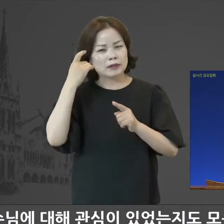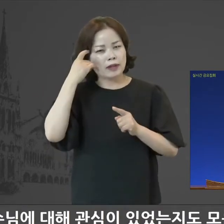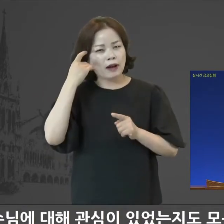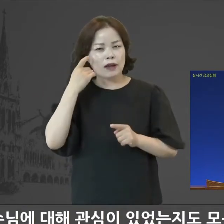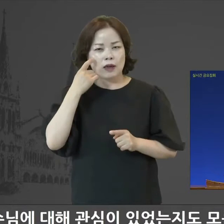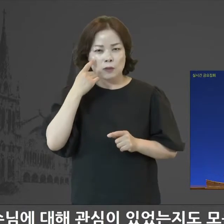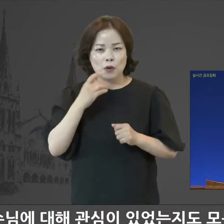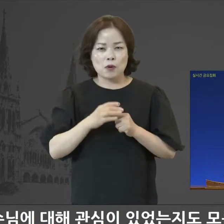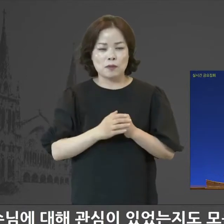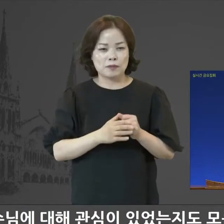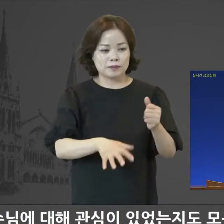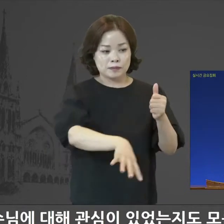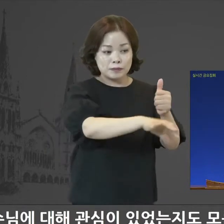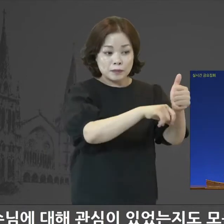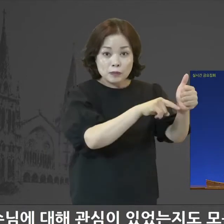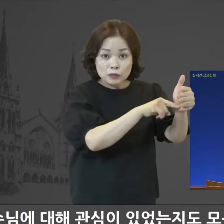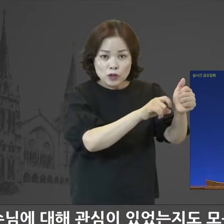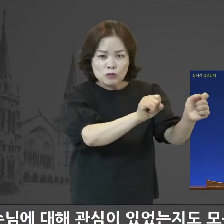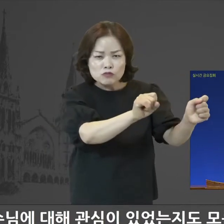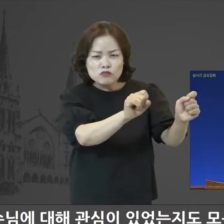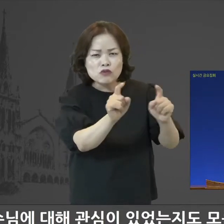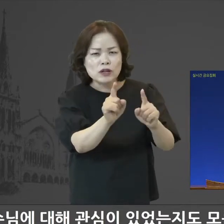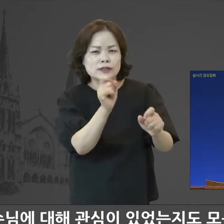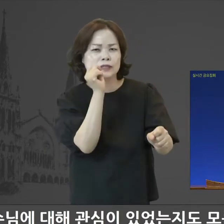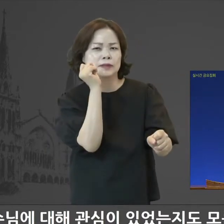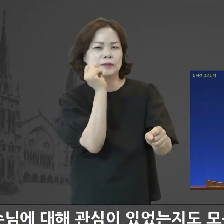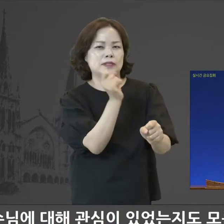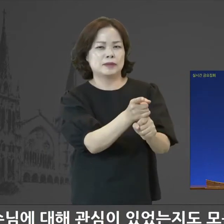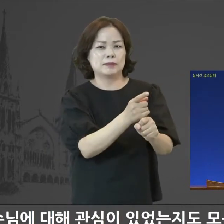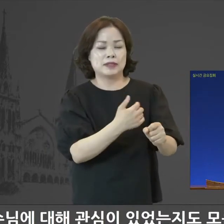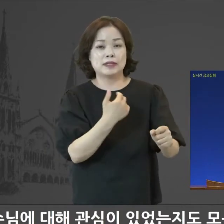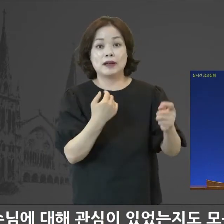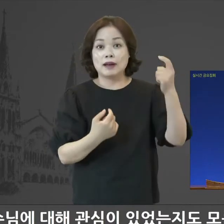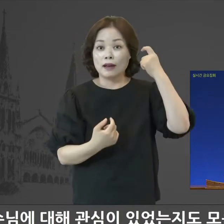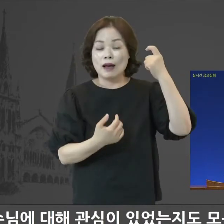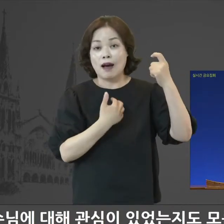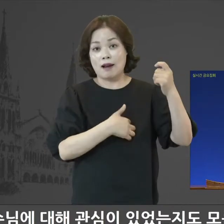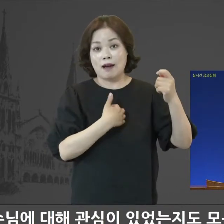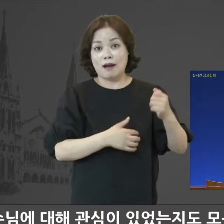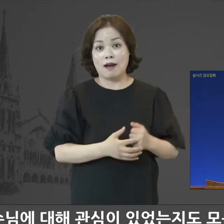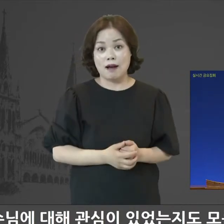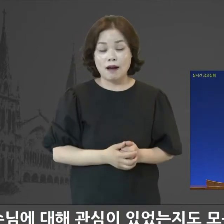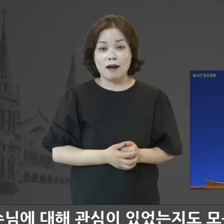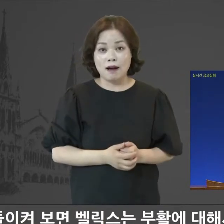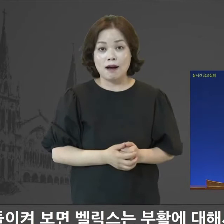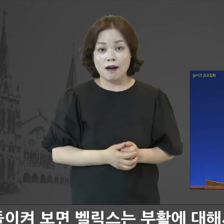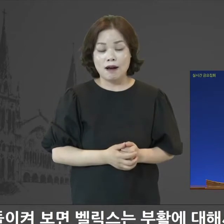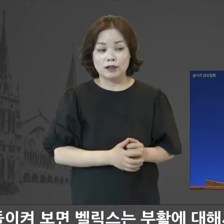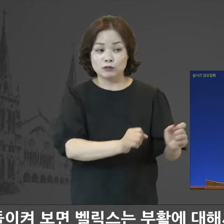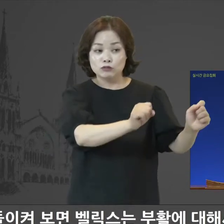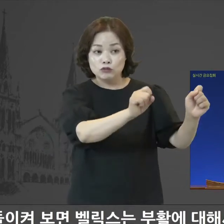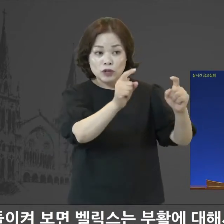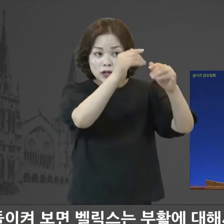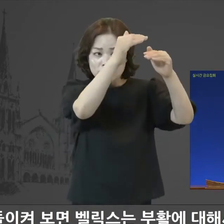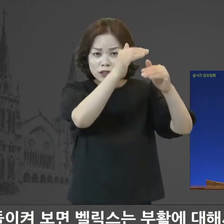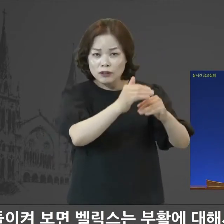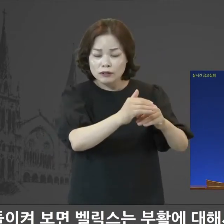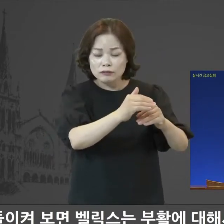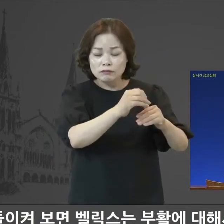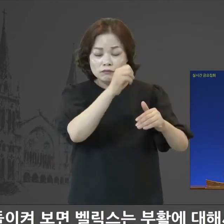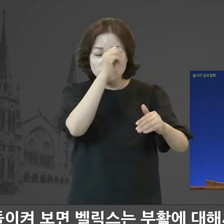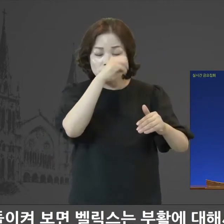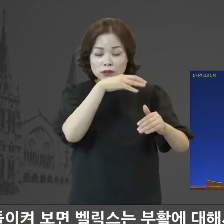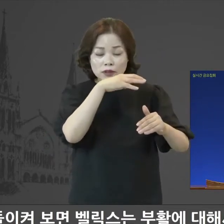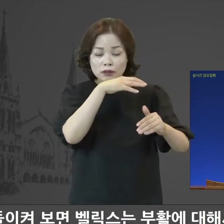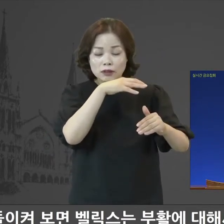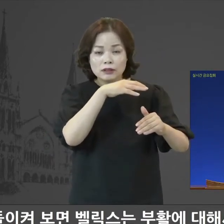돌이켜보면 벨릭스는 부활에 대해서 이미 알고 있었습니다. 들어서 알고 있었습니다. 부활이라는 이야기가 뜬금없는 이야기, 있을